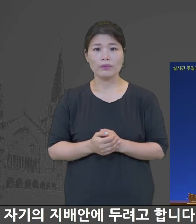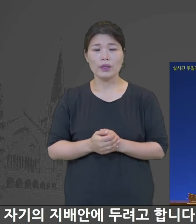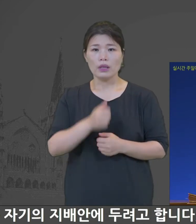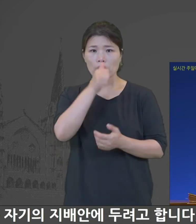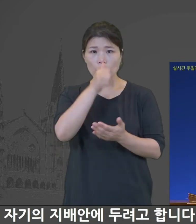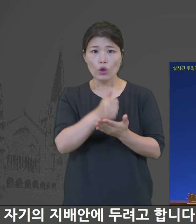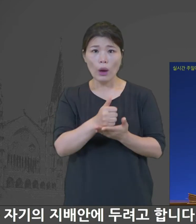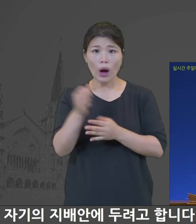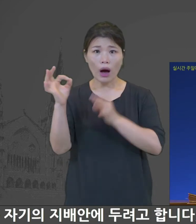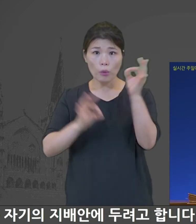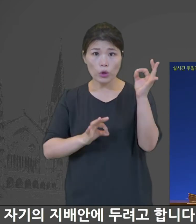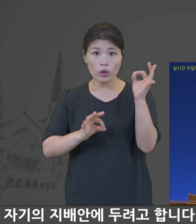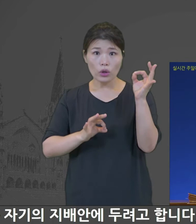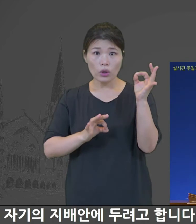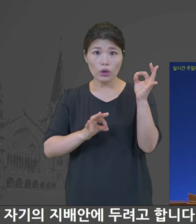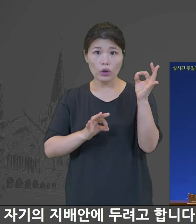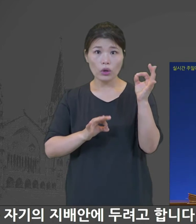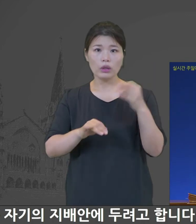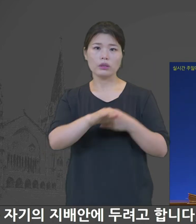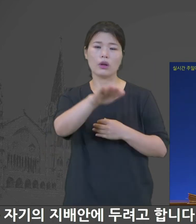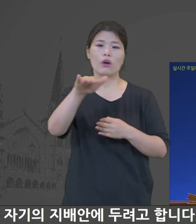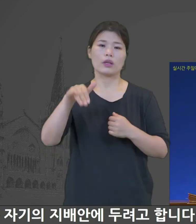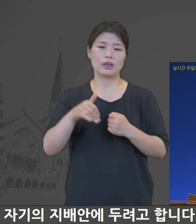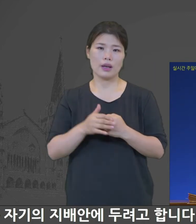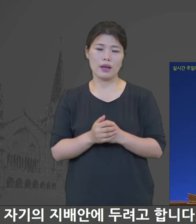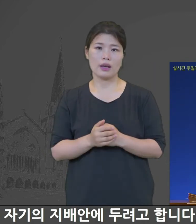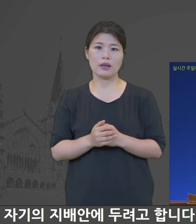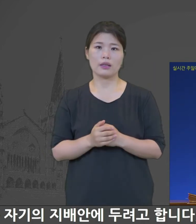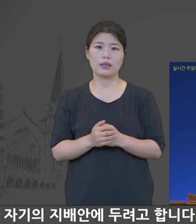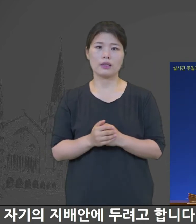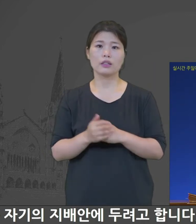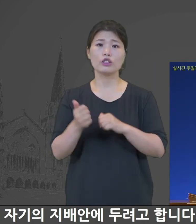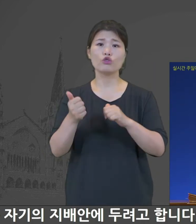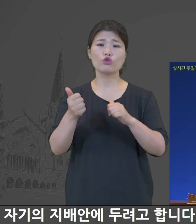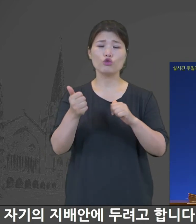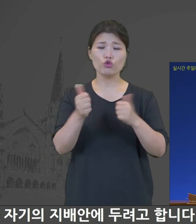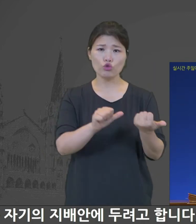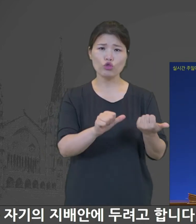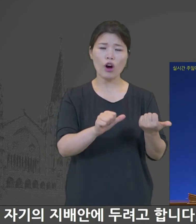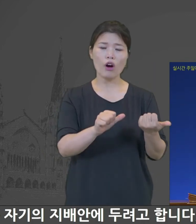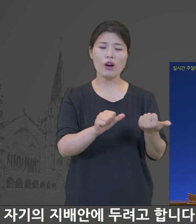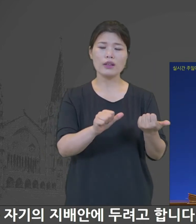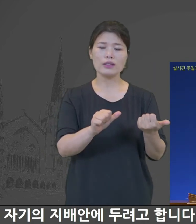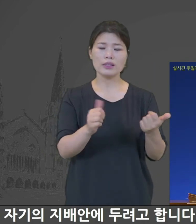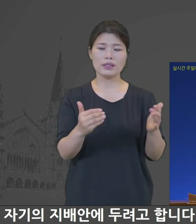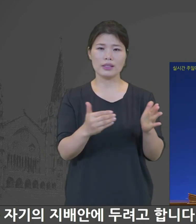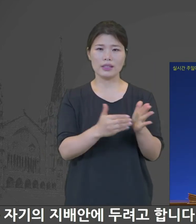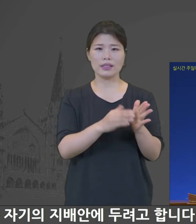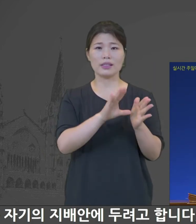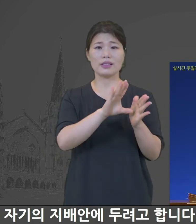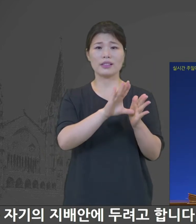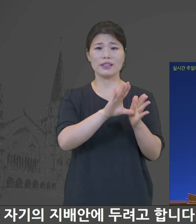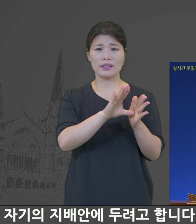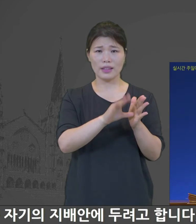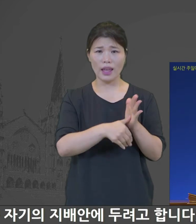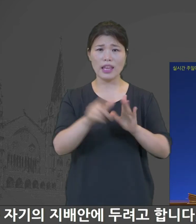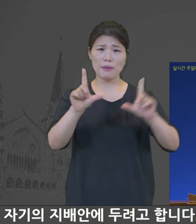죄와 허물로 너희가 죽었을 때, 그때 어떤